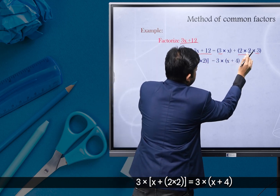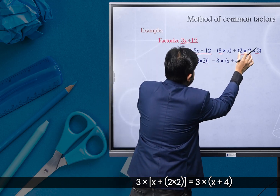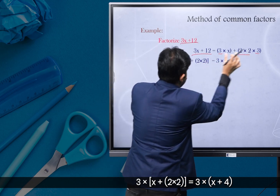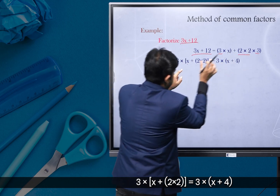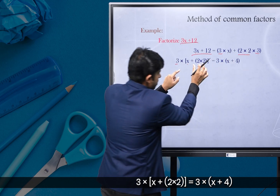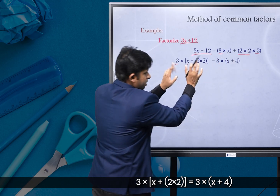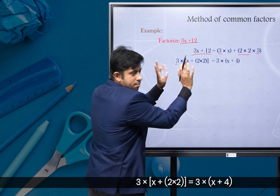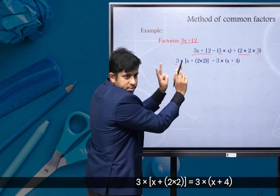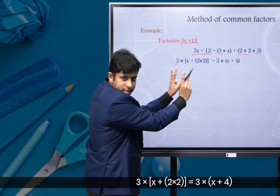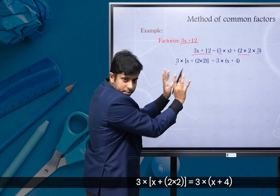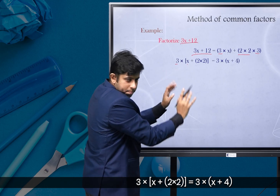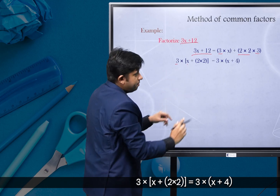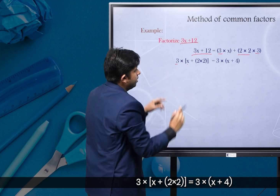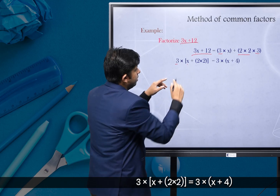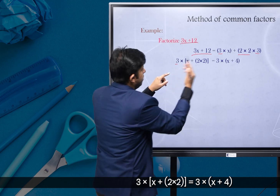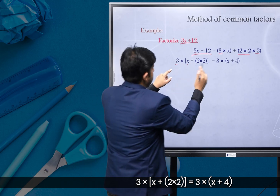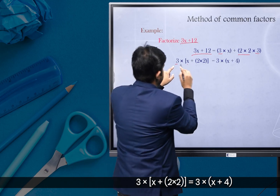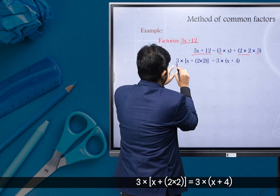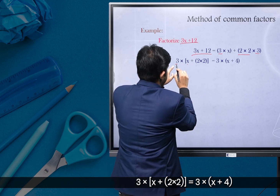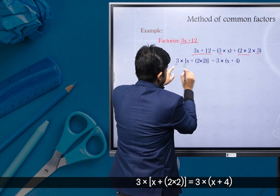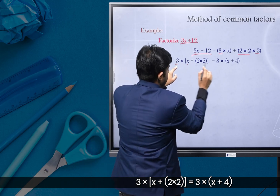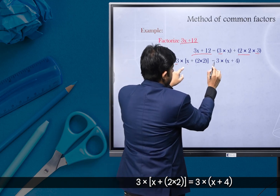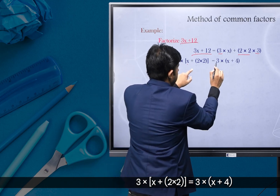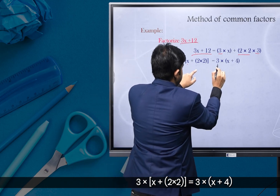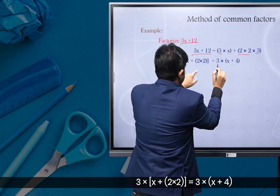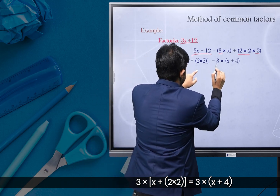गुणिले कंसामध्ये x अधिक 4 बरोबर